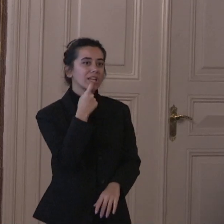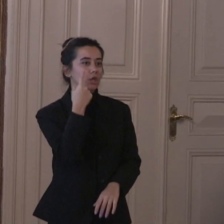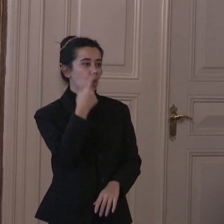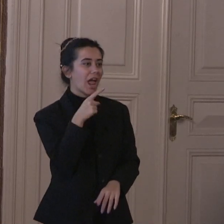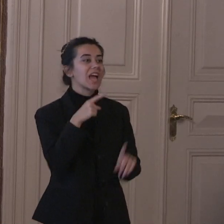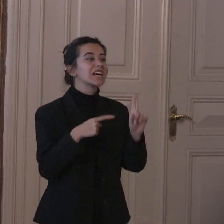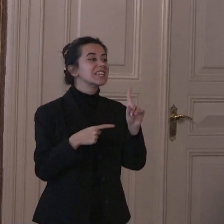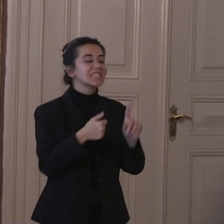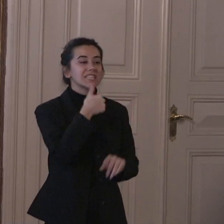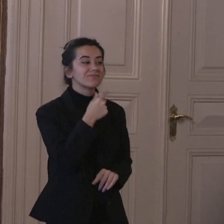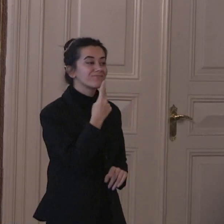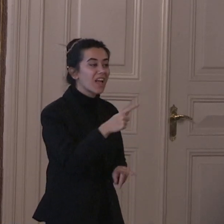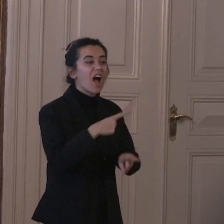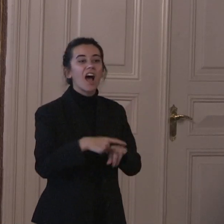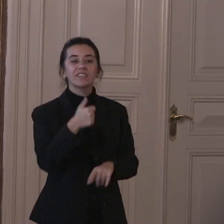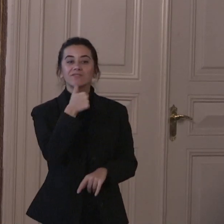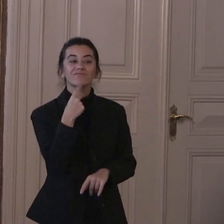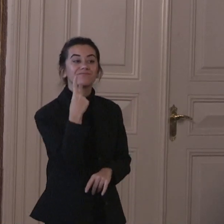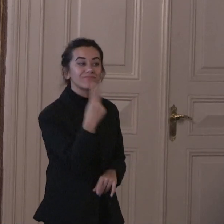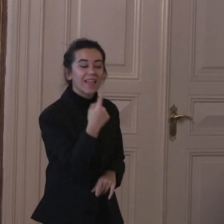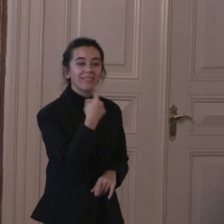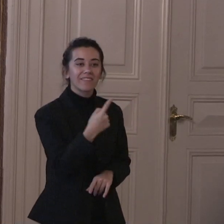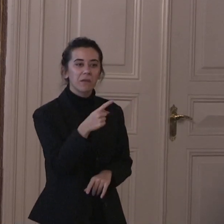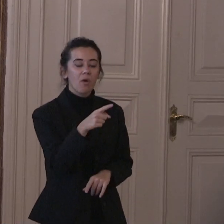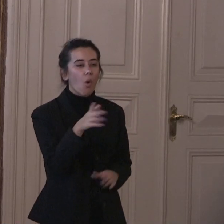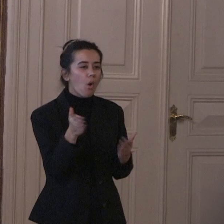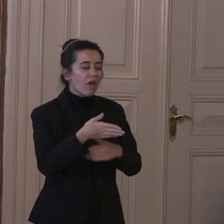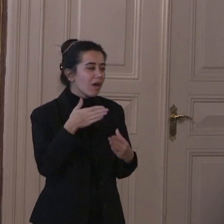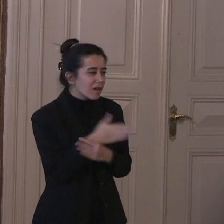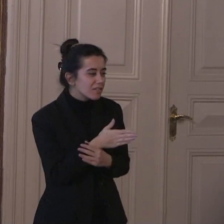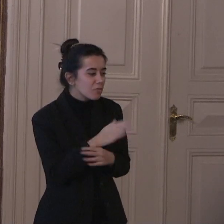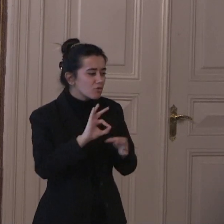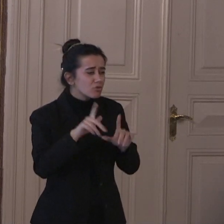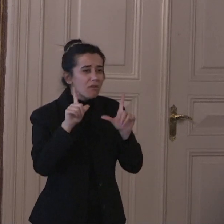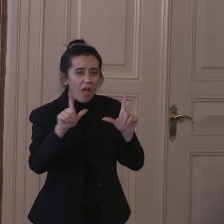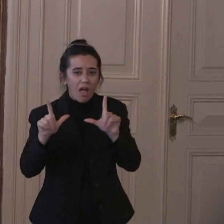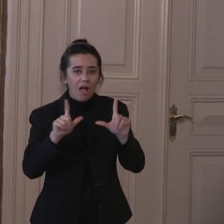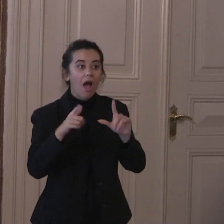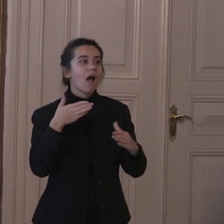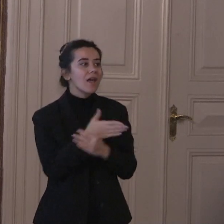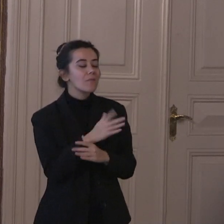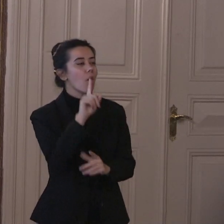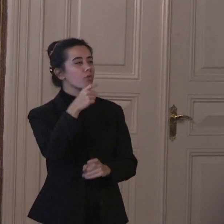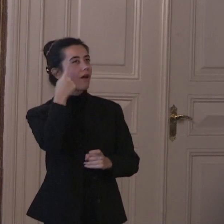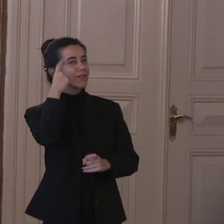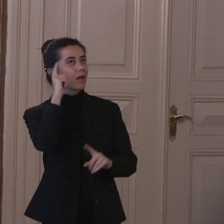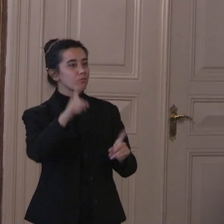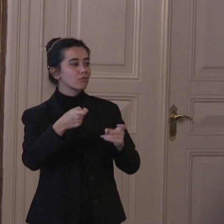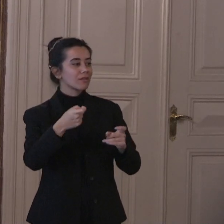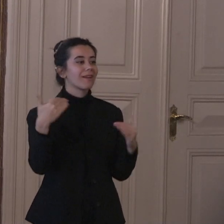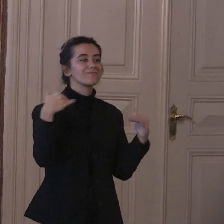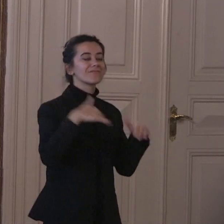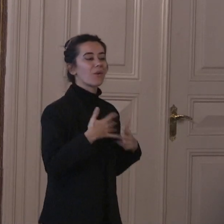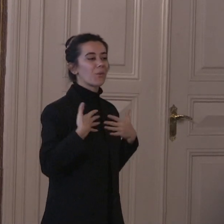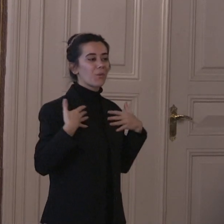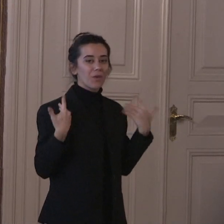Hayri abinin odasından hiç çözümsüz çıkmadım. Resul Hoca'nın ağzından, Ilgın abinin ağzından,